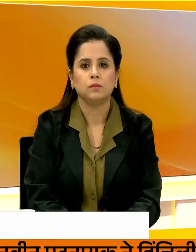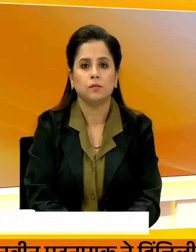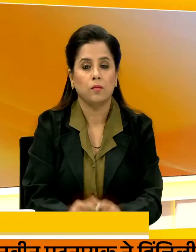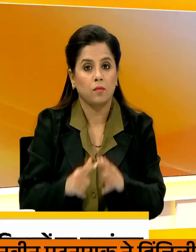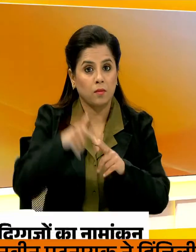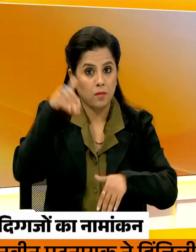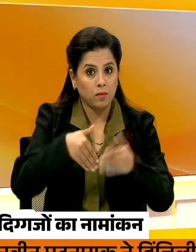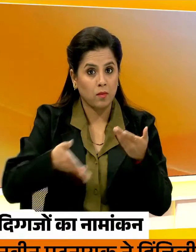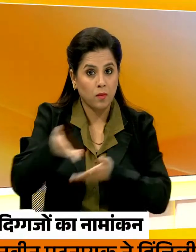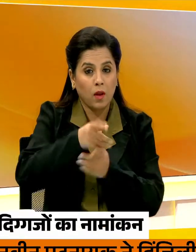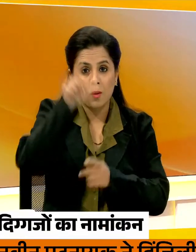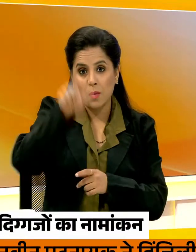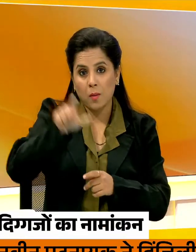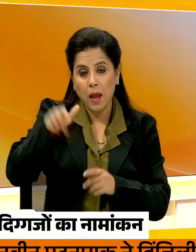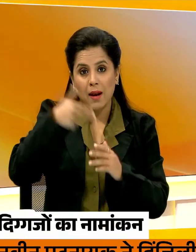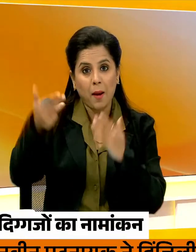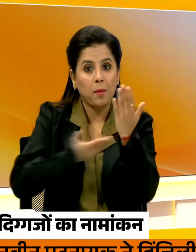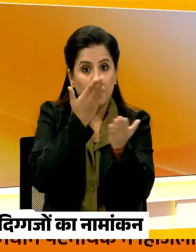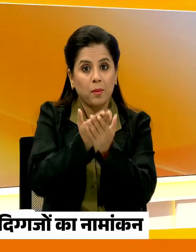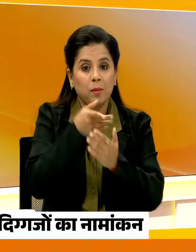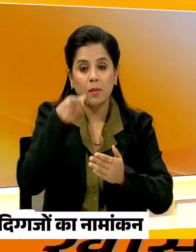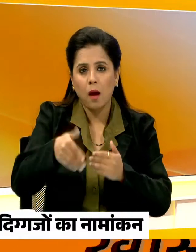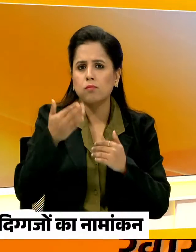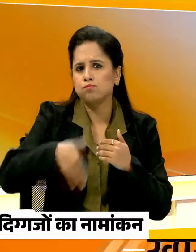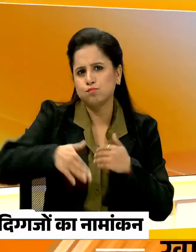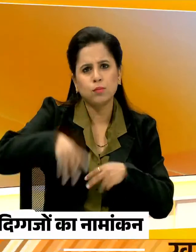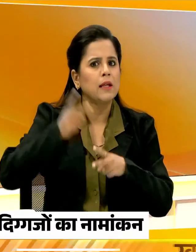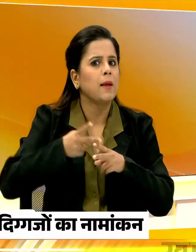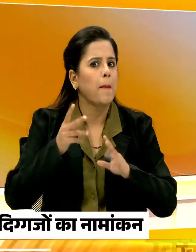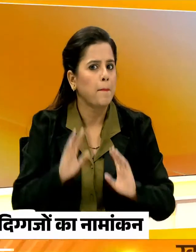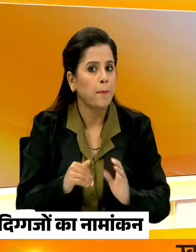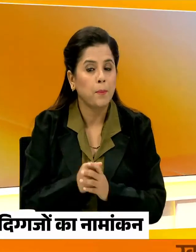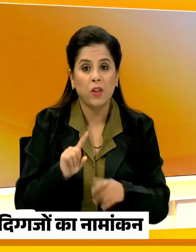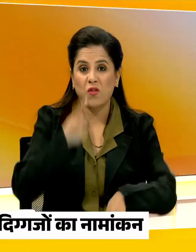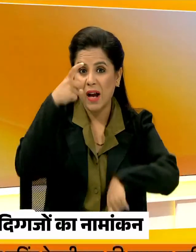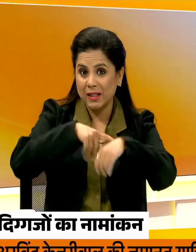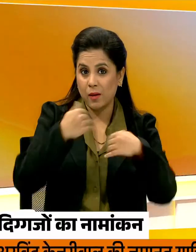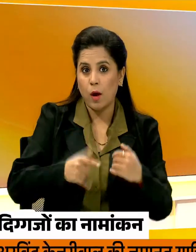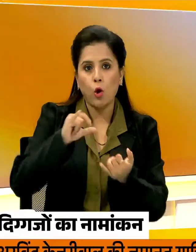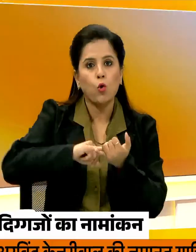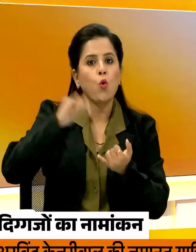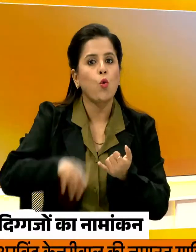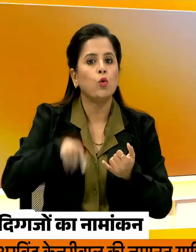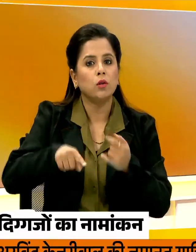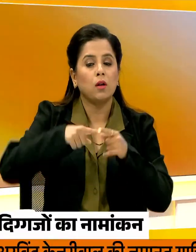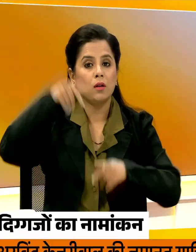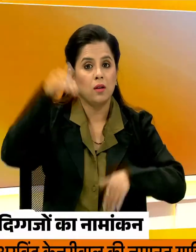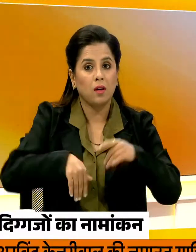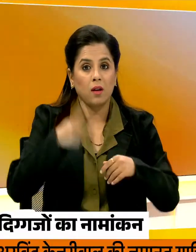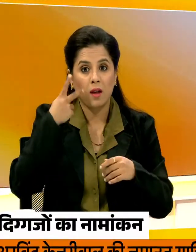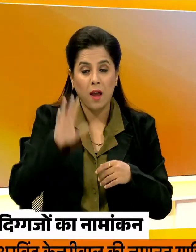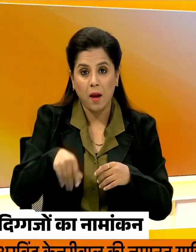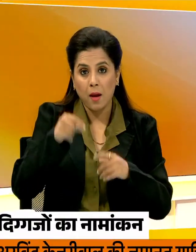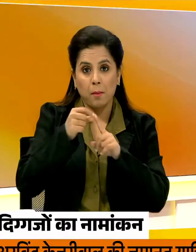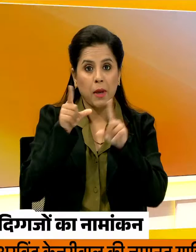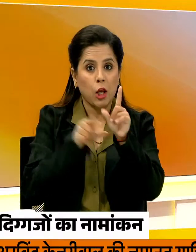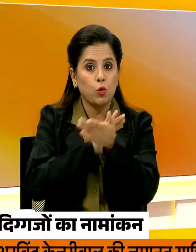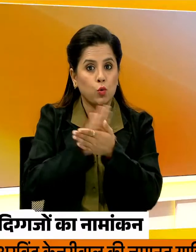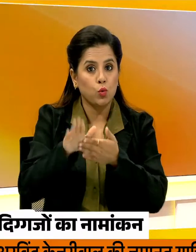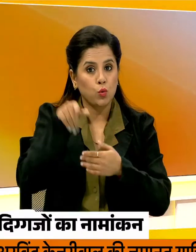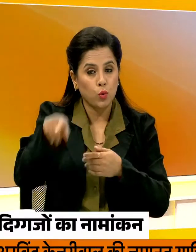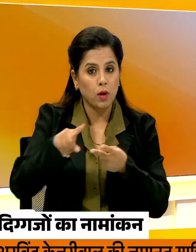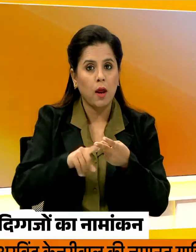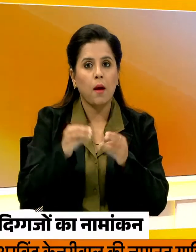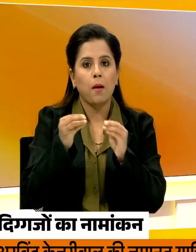चुनाव के लिए प्रत्याशियों के नामांकन भरने का सिलसिला जारी। पहली बार लोकसभा चुनाव लड़ रहे पीयूष गोयल